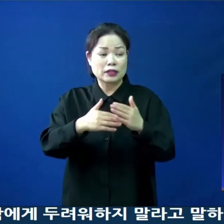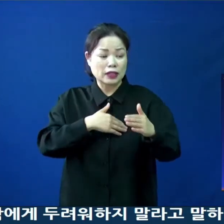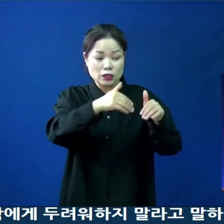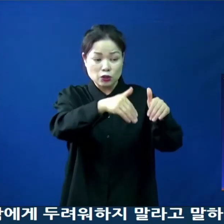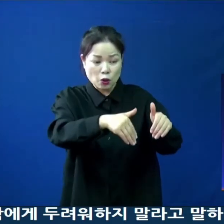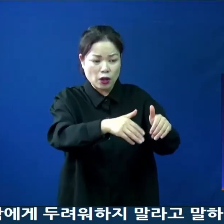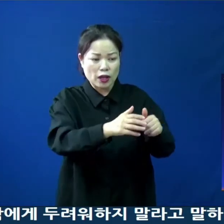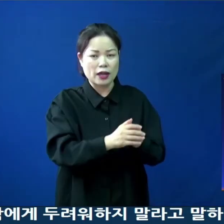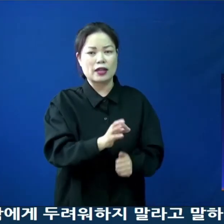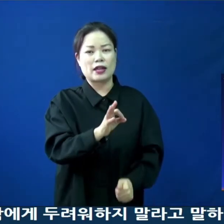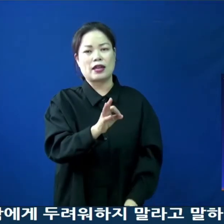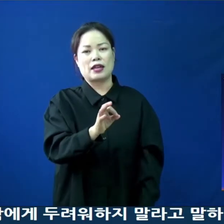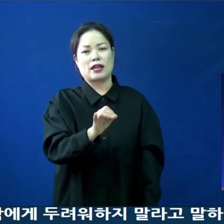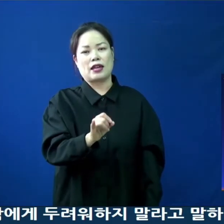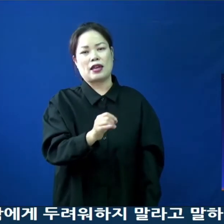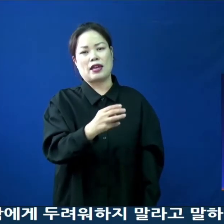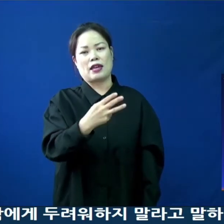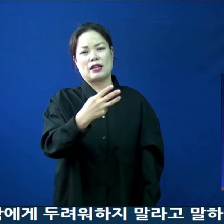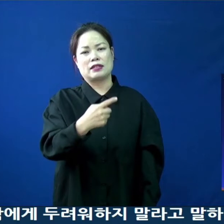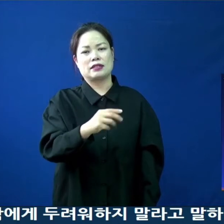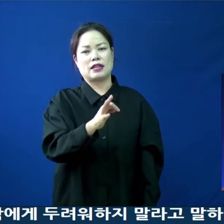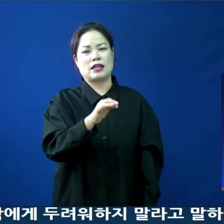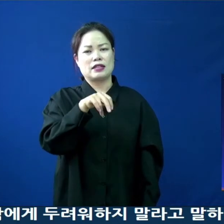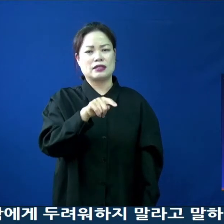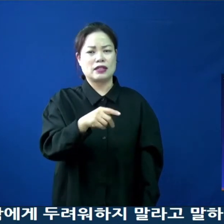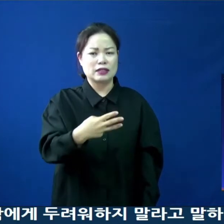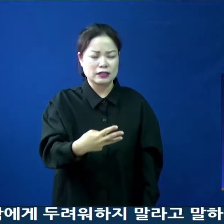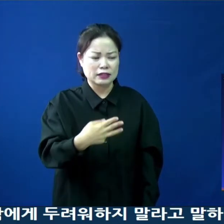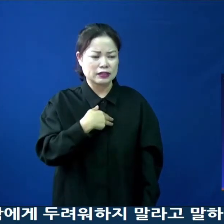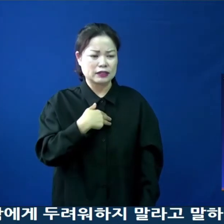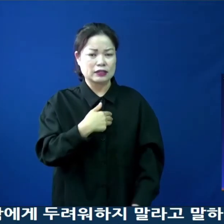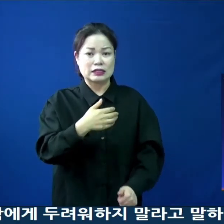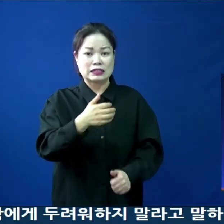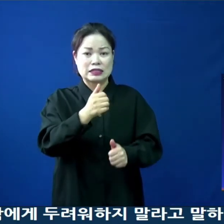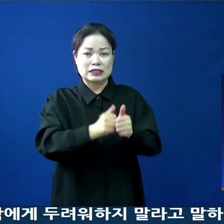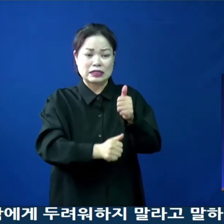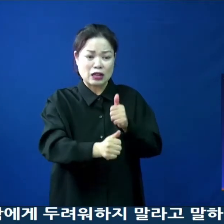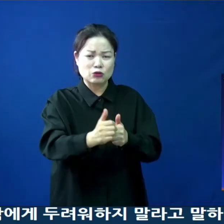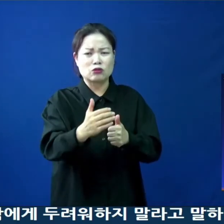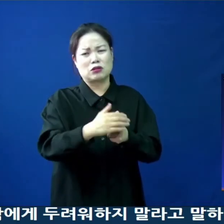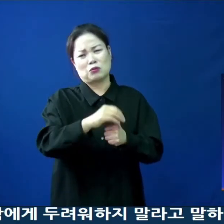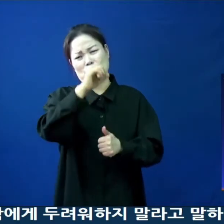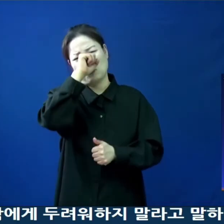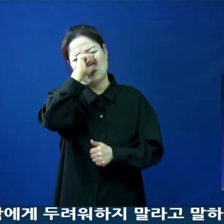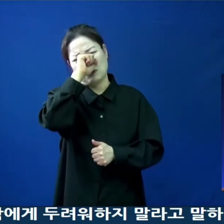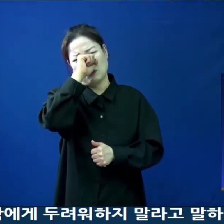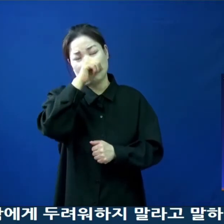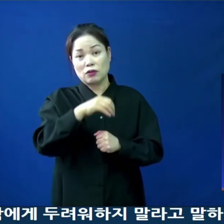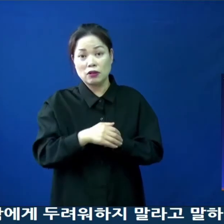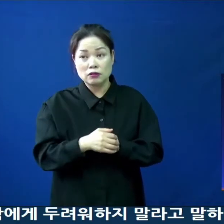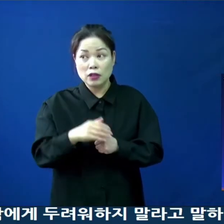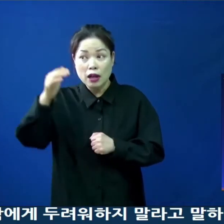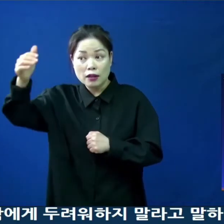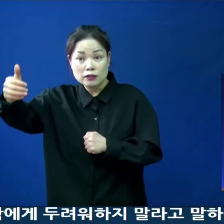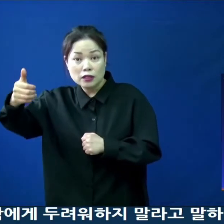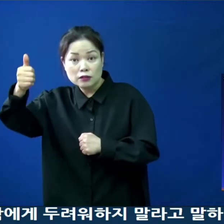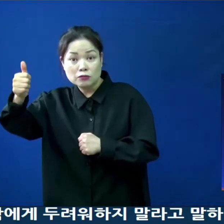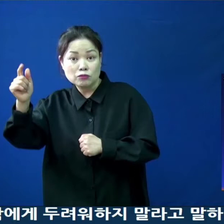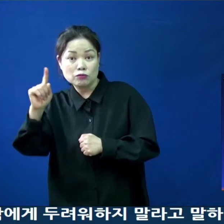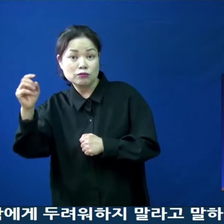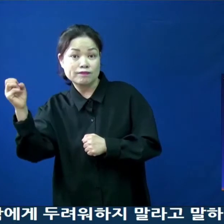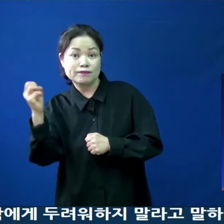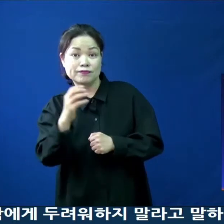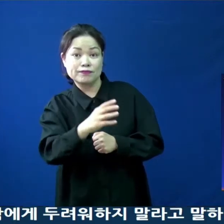종 엘리에셀이 내 상속자가 되기를 원합니다, 그렇게 믿음 없는 소리를 하죠. 그때 하나님이